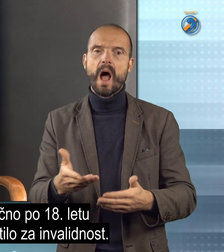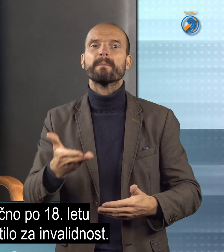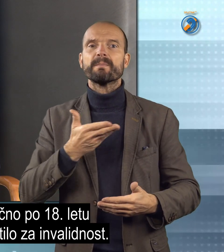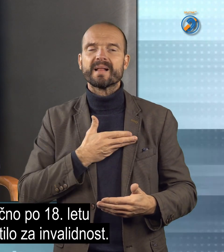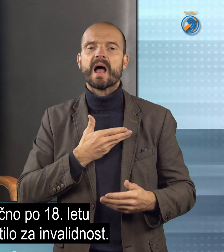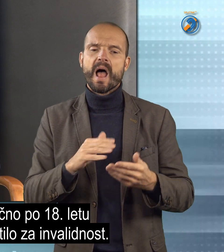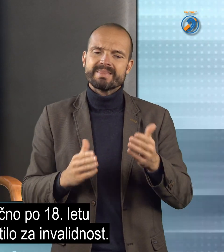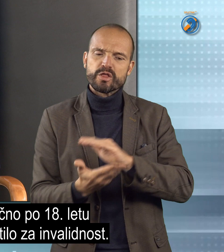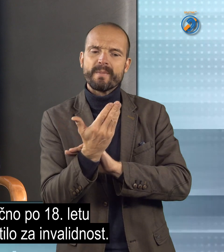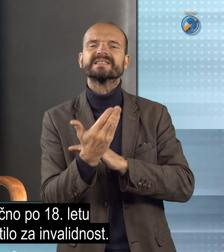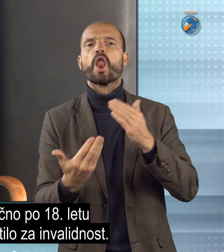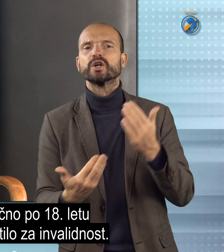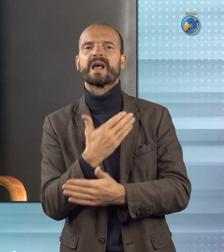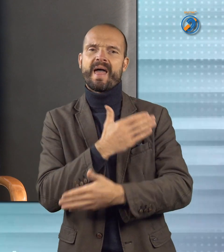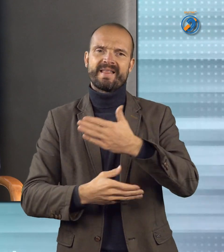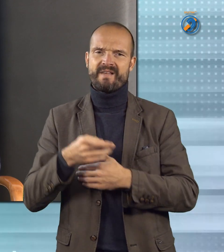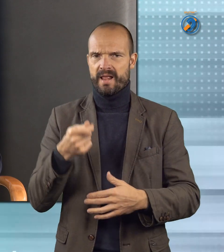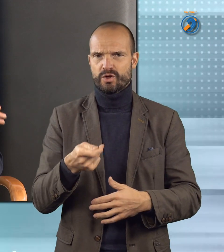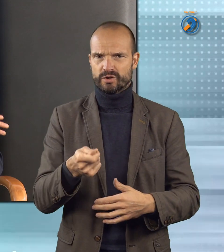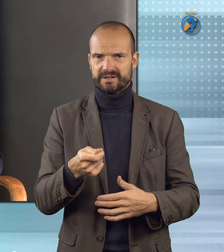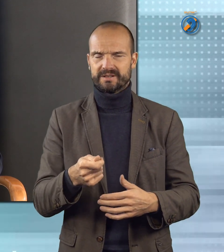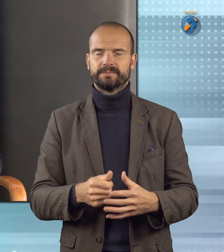pripada nadomestilo za invalidnost.